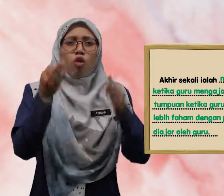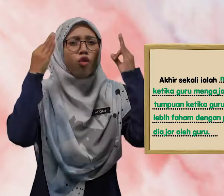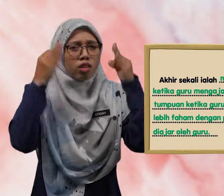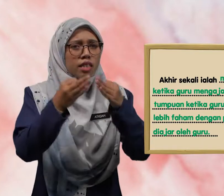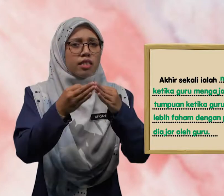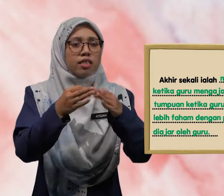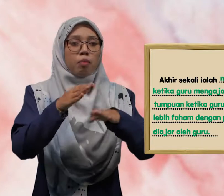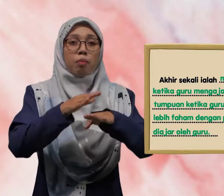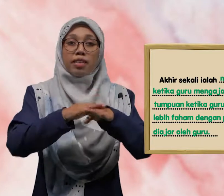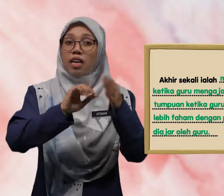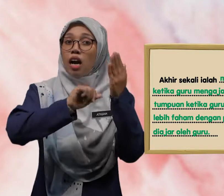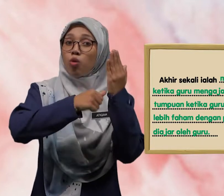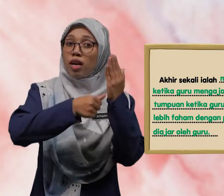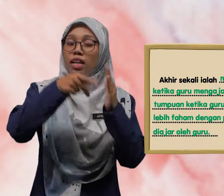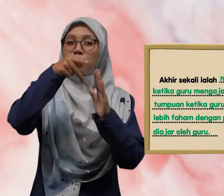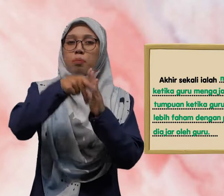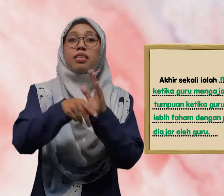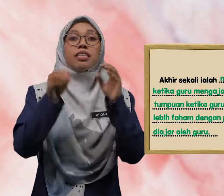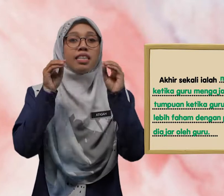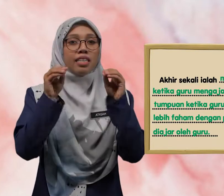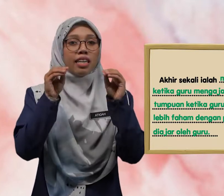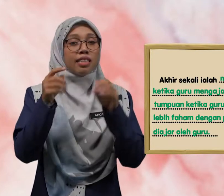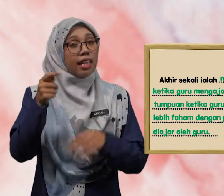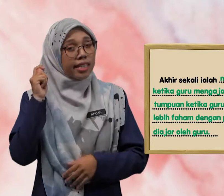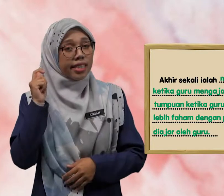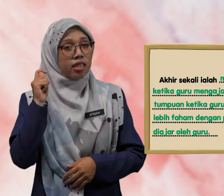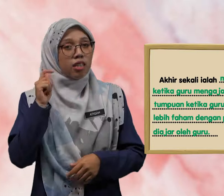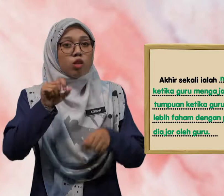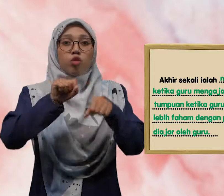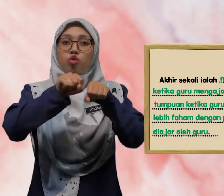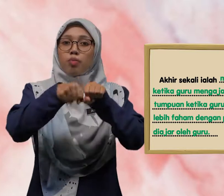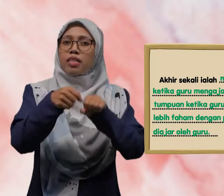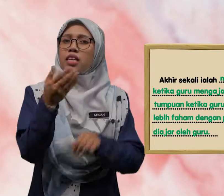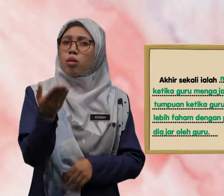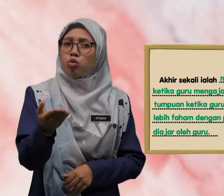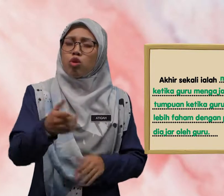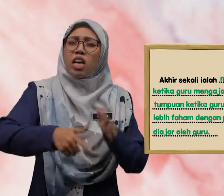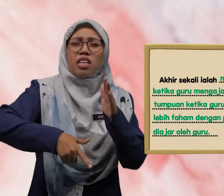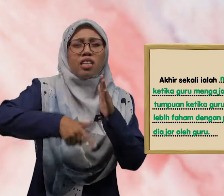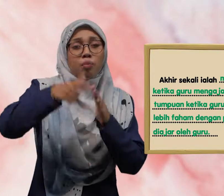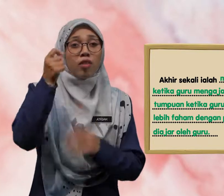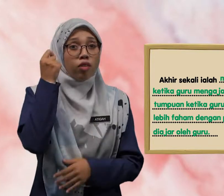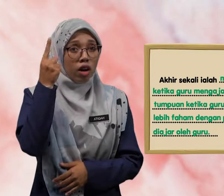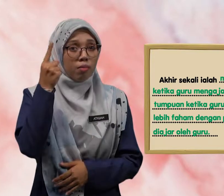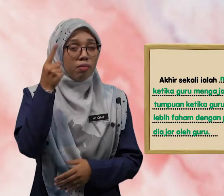fokus pada awal pengajaran tadi supaya kau ini lebih paham